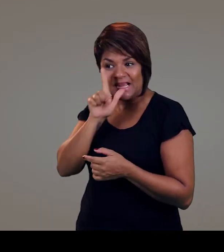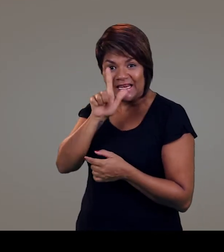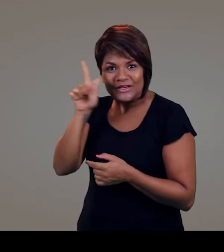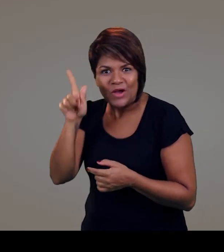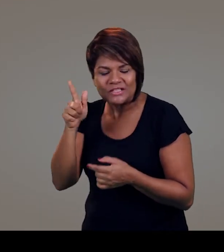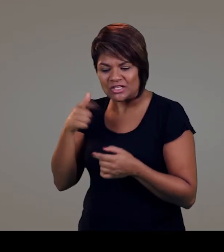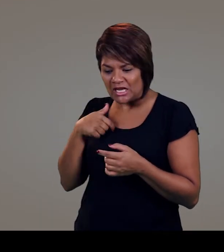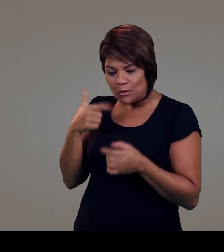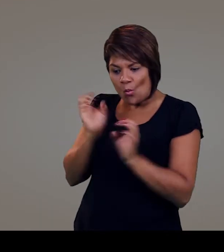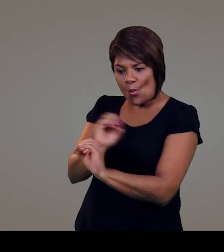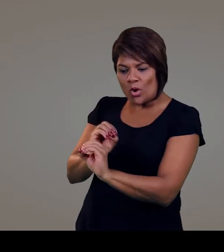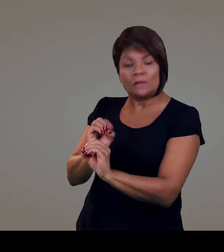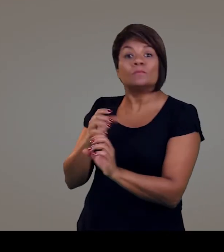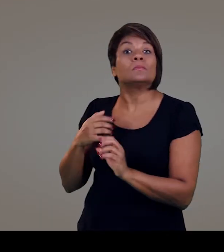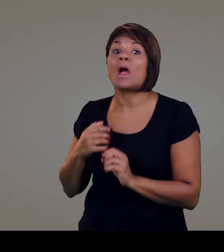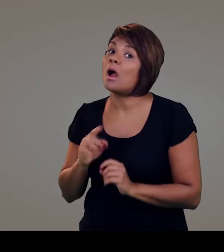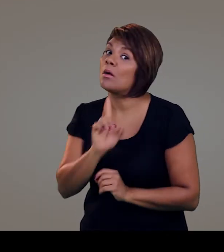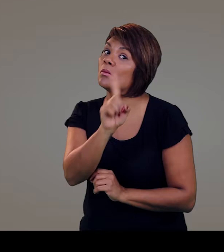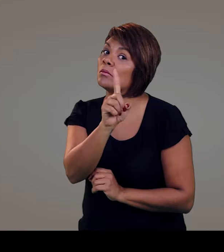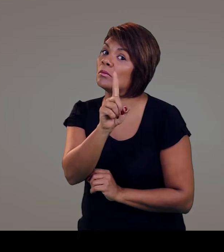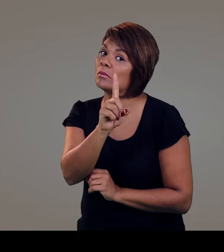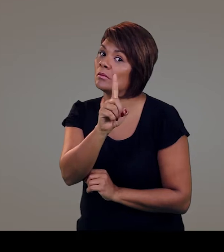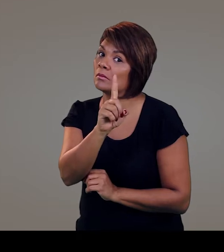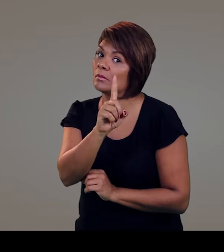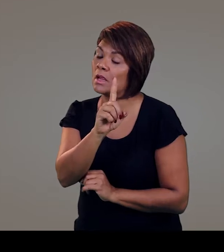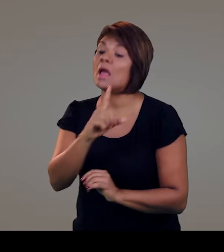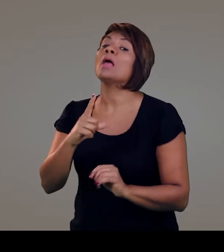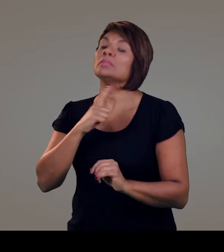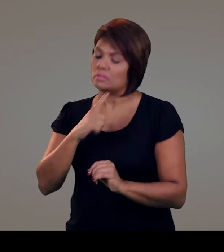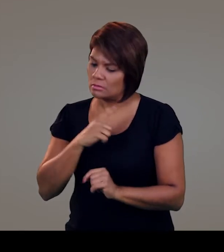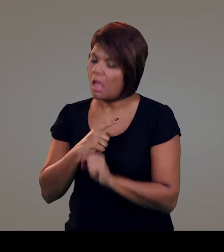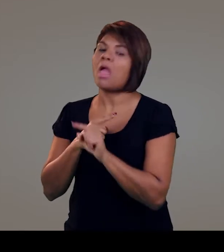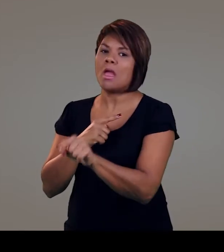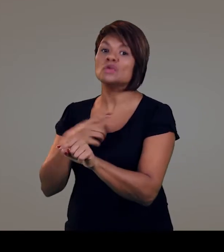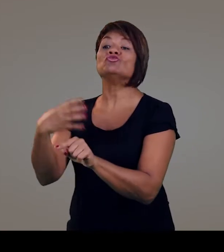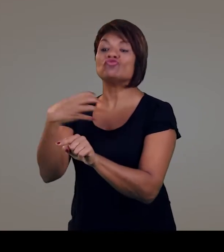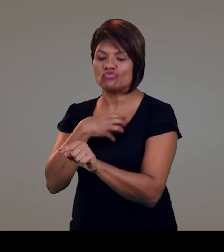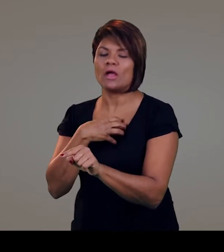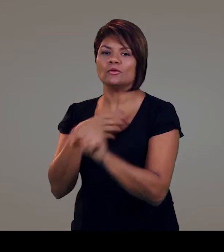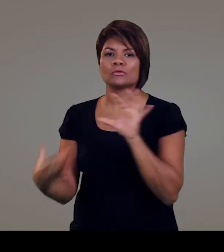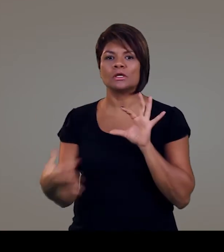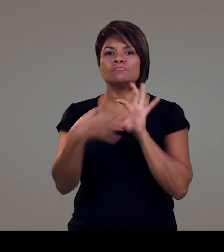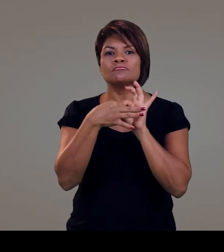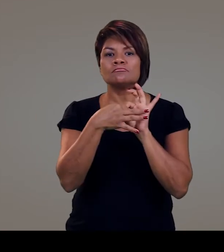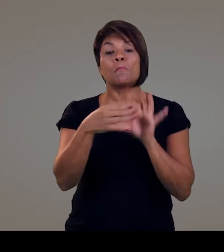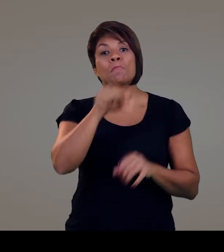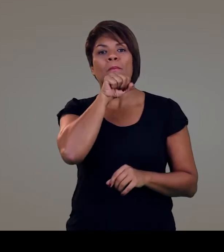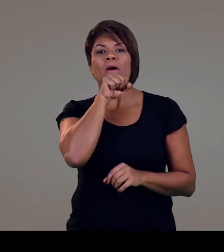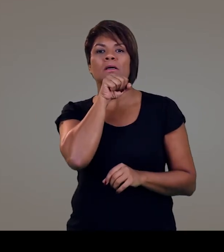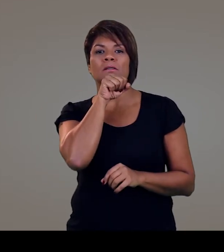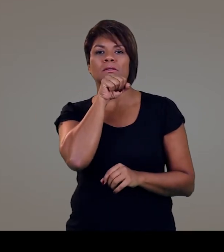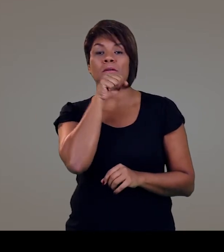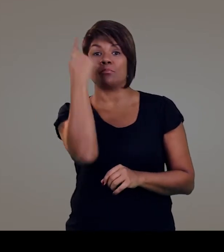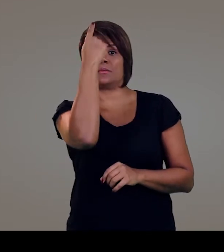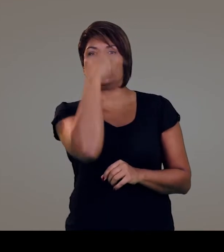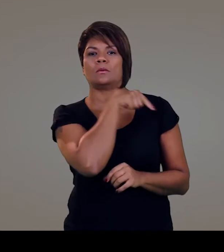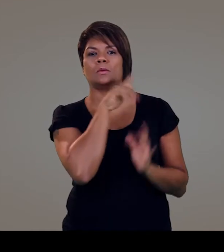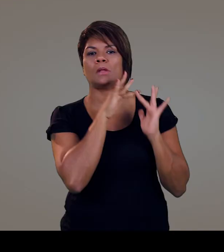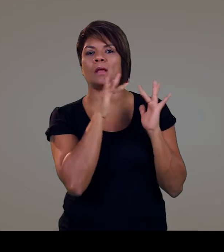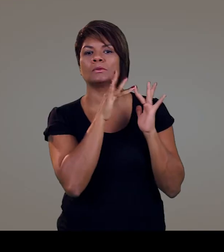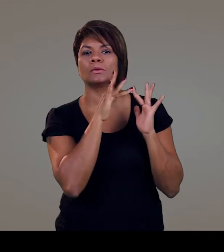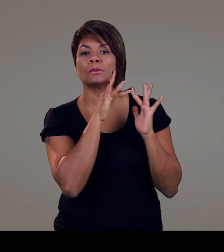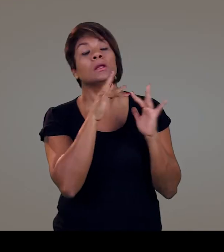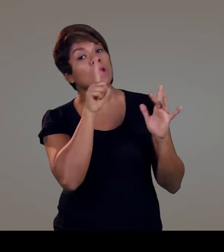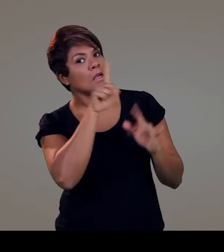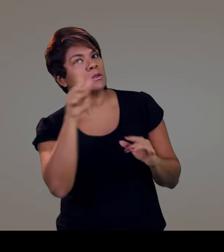existe algo que conecta os dois. E, infelizmente, eu diria, nós